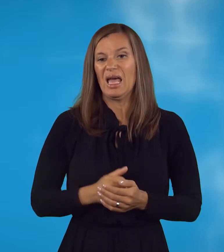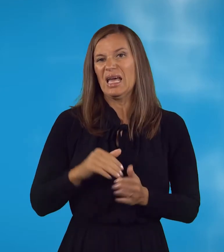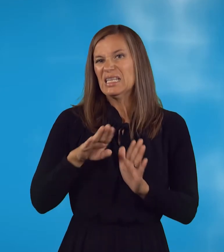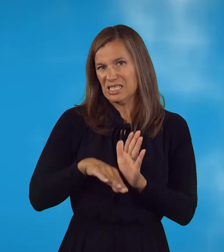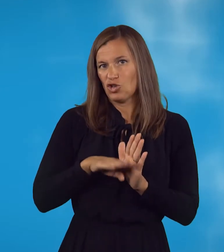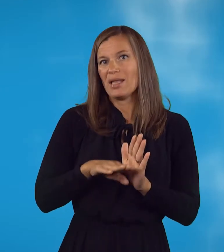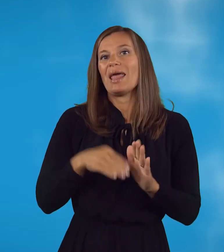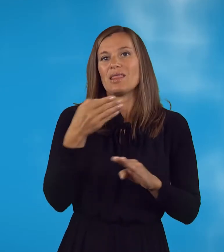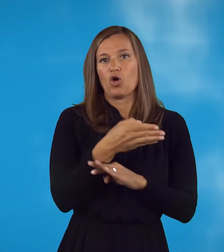Znižanje davčne obveznosti.